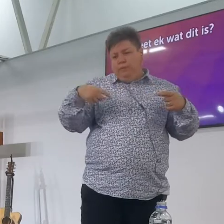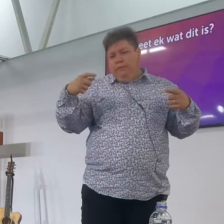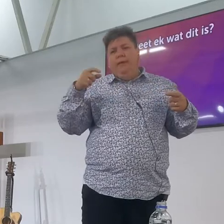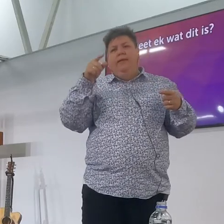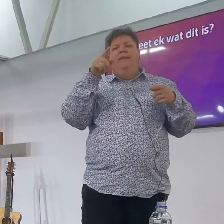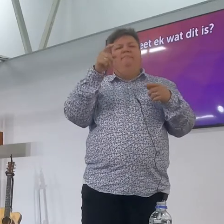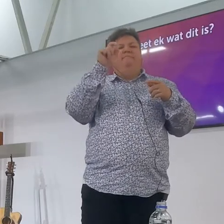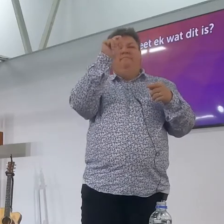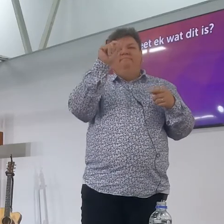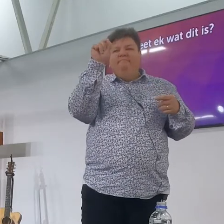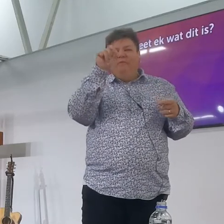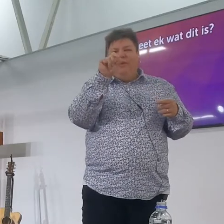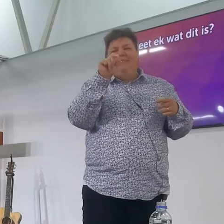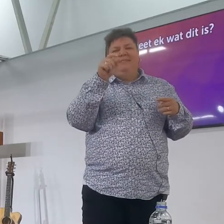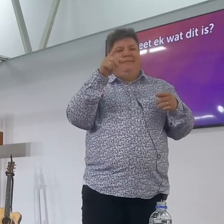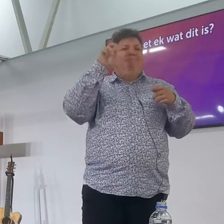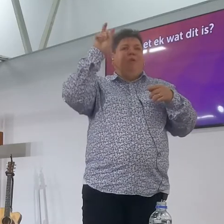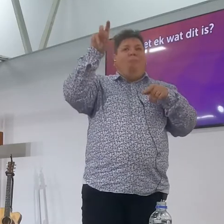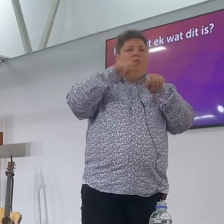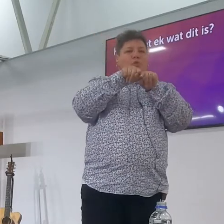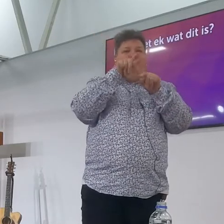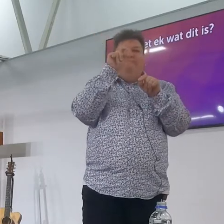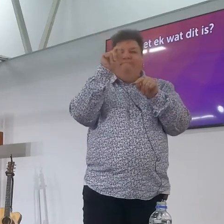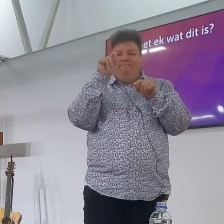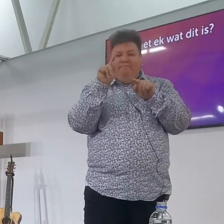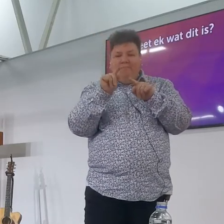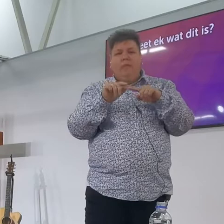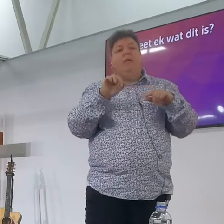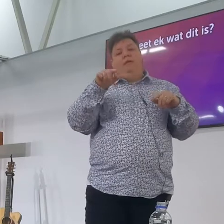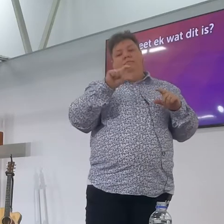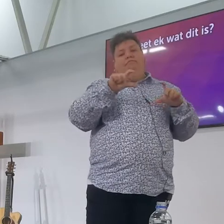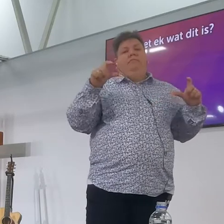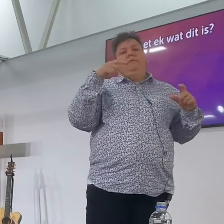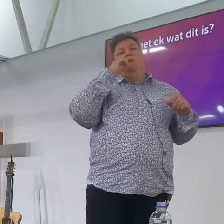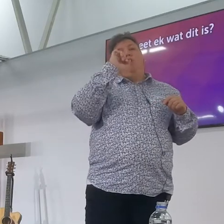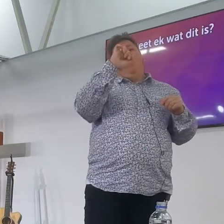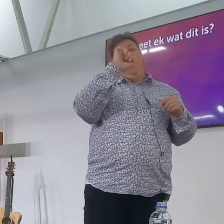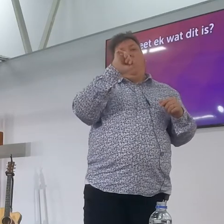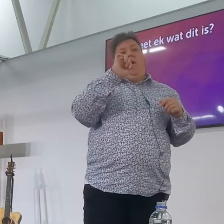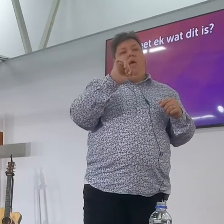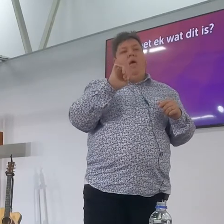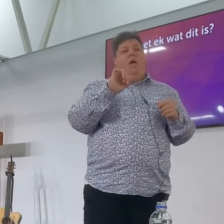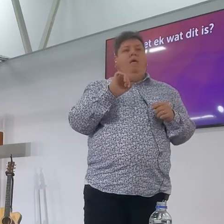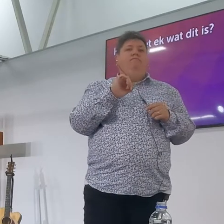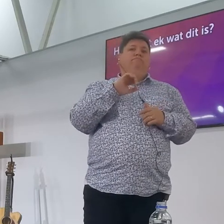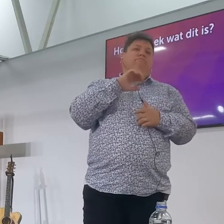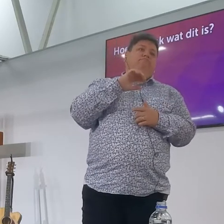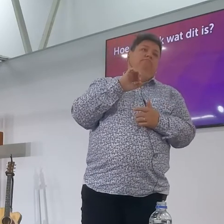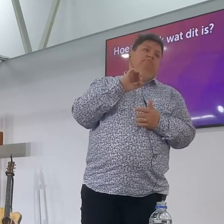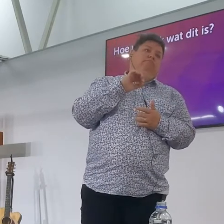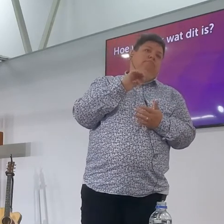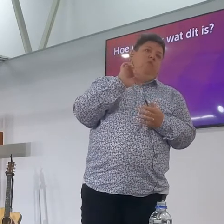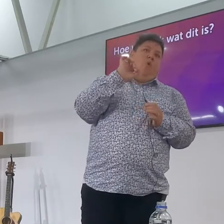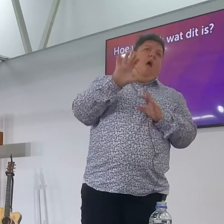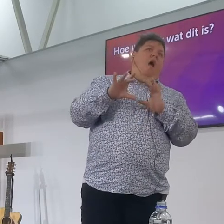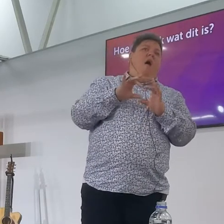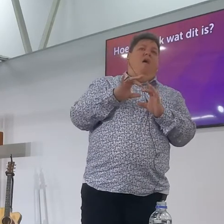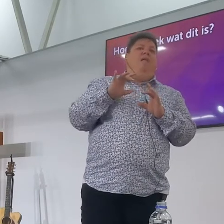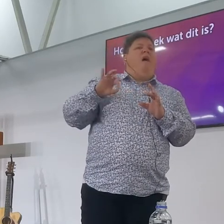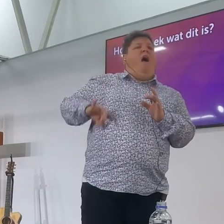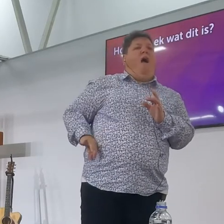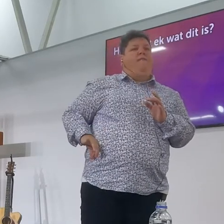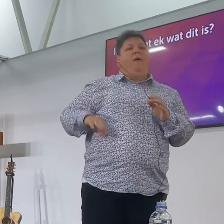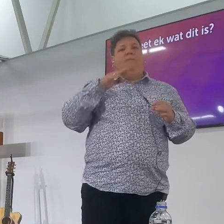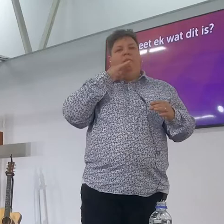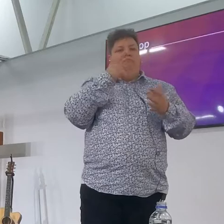blokkies in, en dan kom maar nou een ding uit en sê, jou geestelike gawes is dit. Dan sê, wow, oké. Okay. Dit is my geestelike gawes, ek weet nog steeds nie hoe om dit te